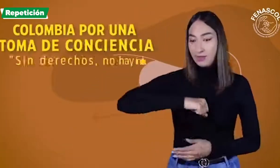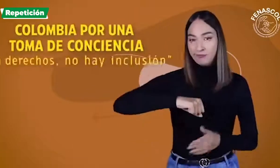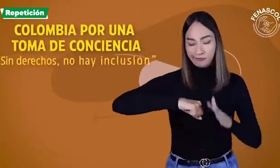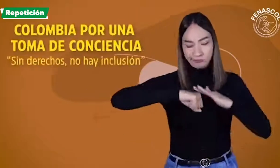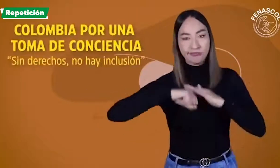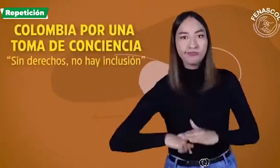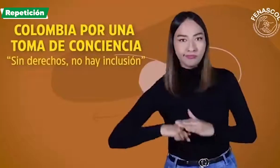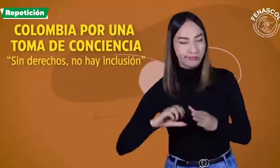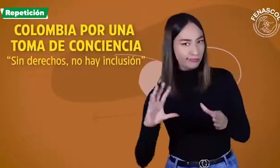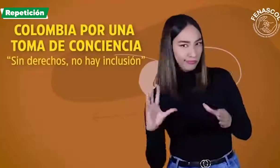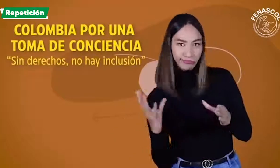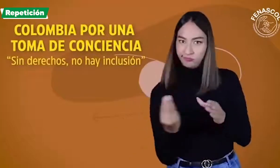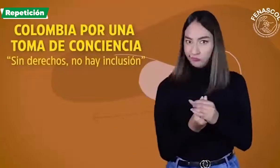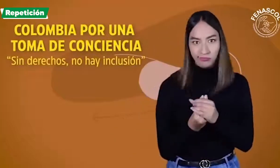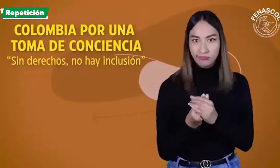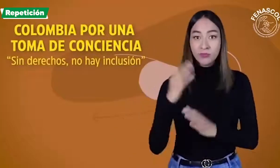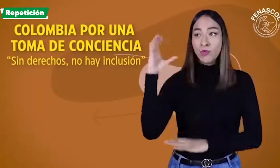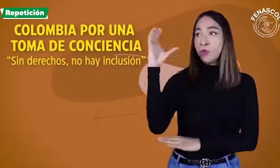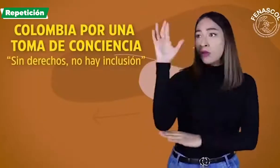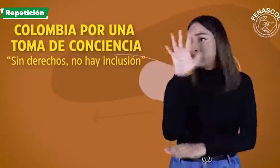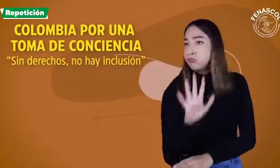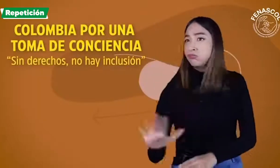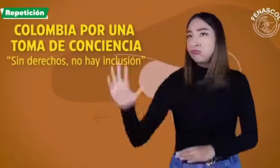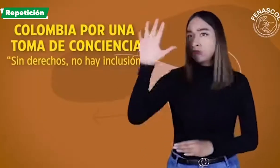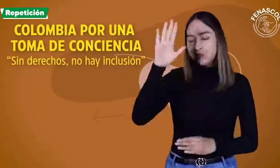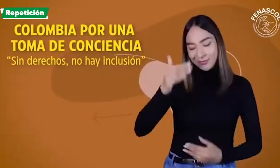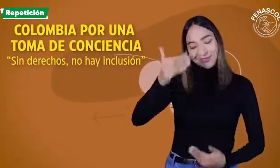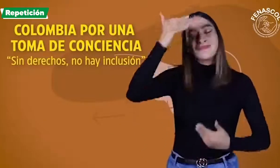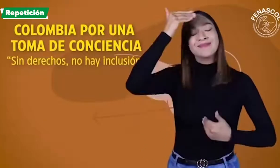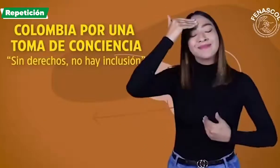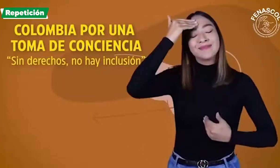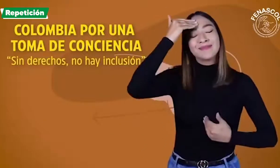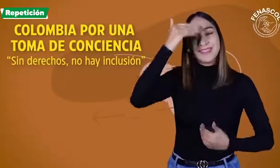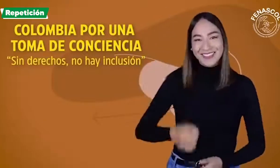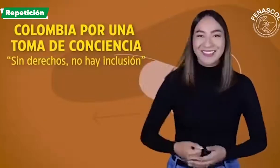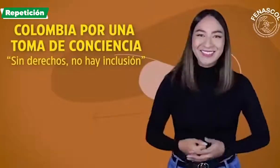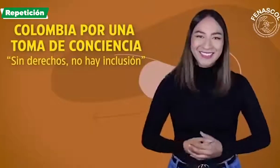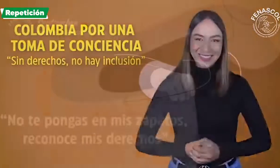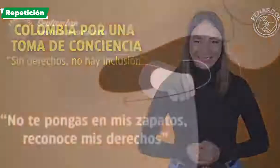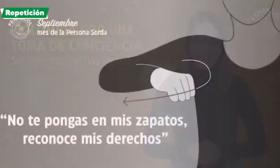Colombia Por una toma De conciencia Sin derechos No hay inclusión